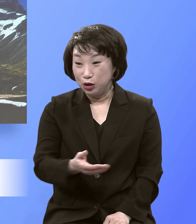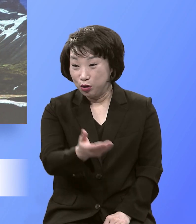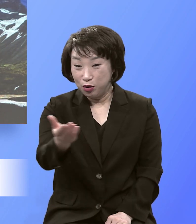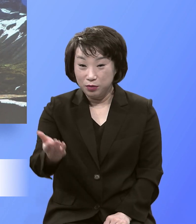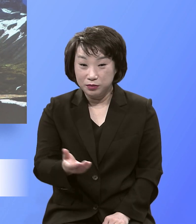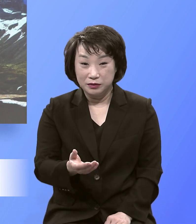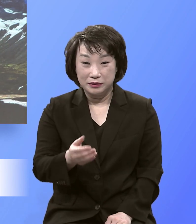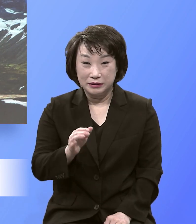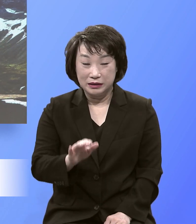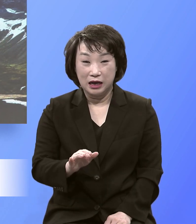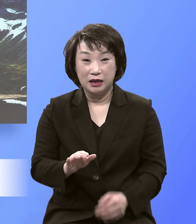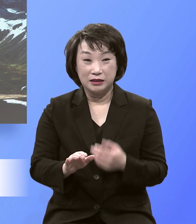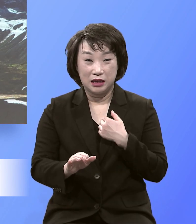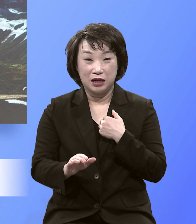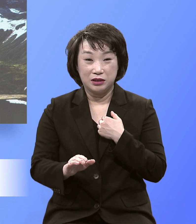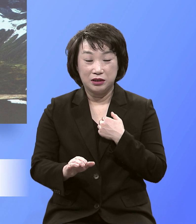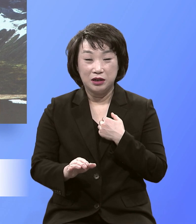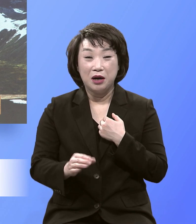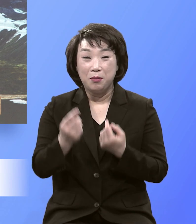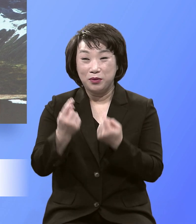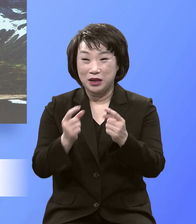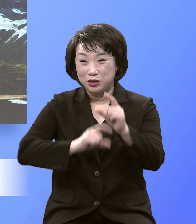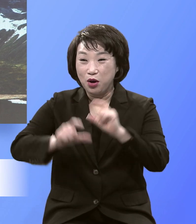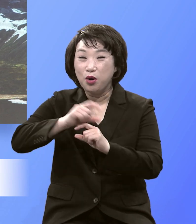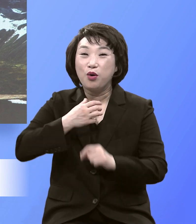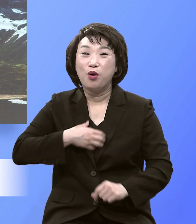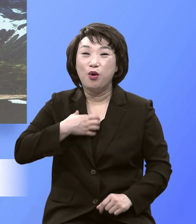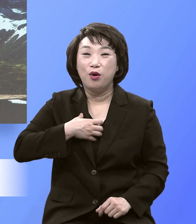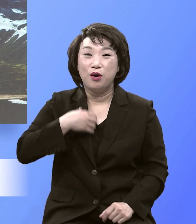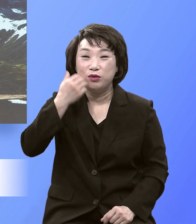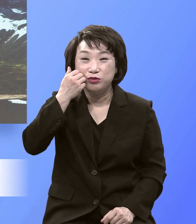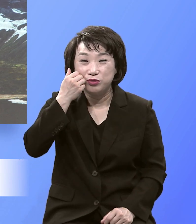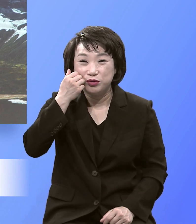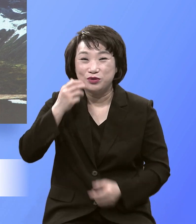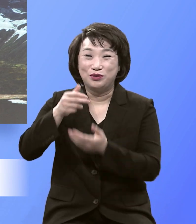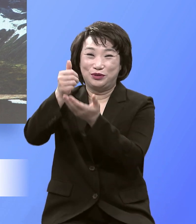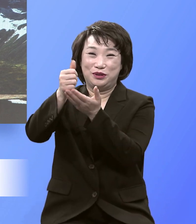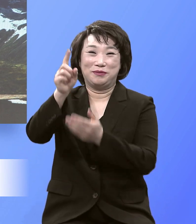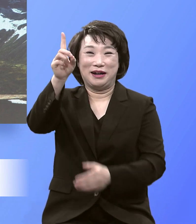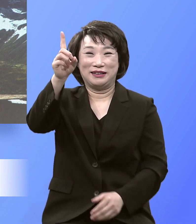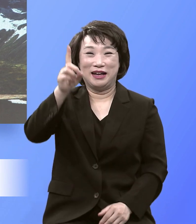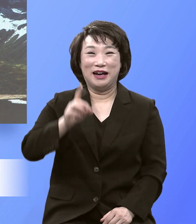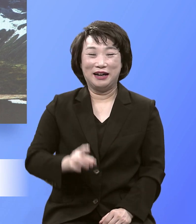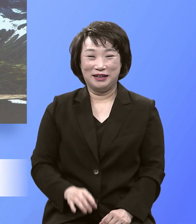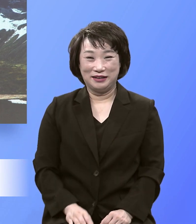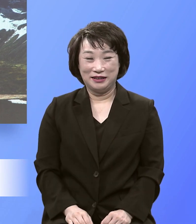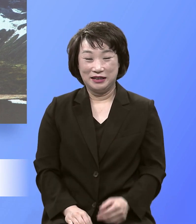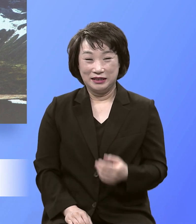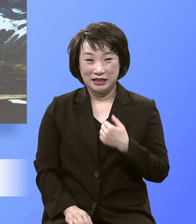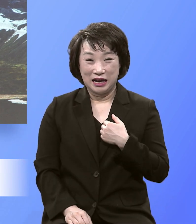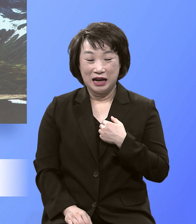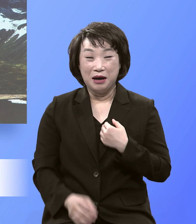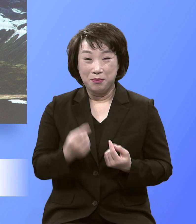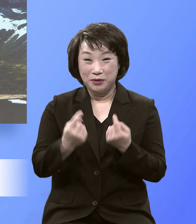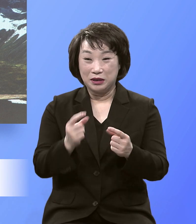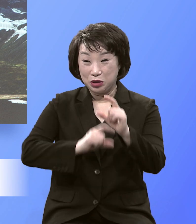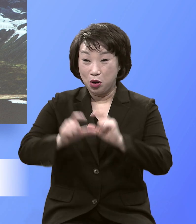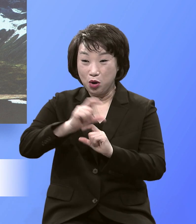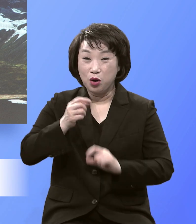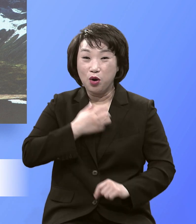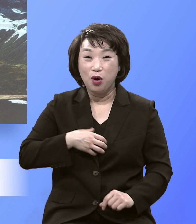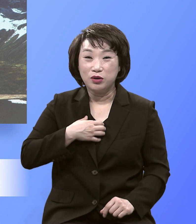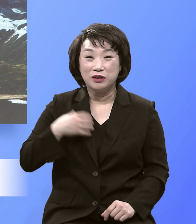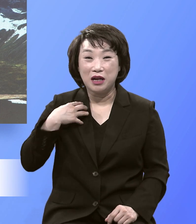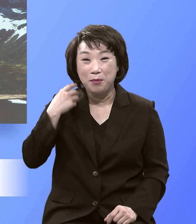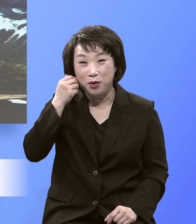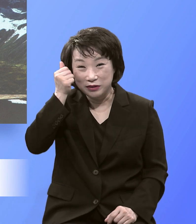여러분, 나를 나보다 더 걱정하시는 분이 우리 주님이시오. 나를 나보다 더 걱정하시는